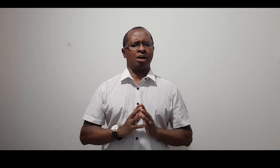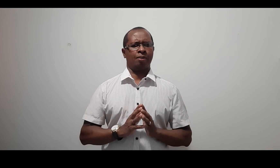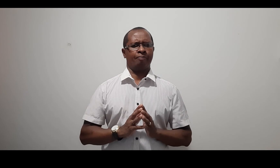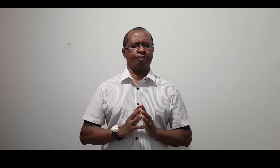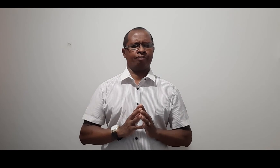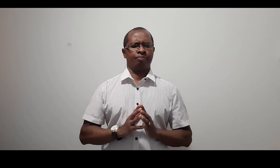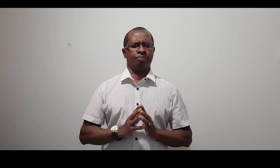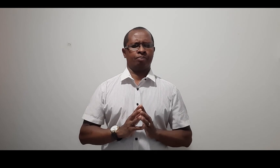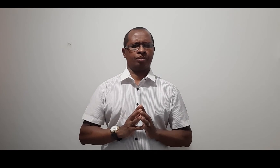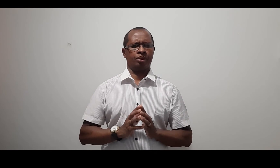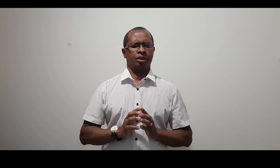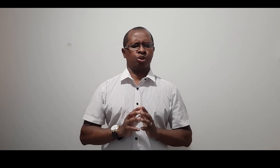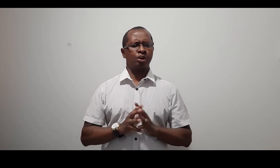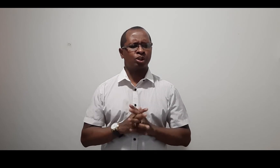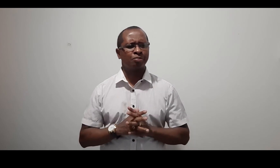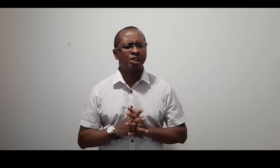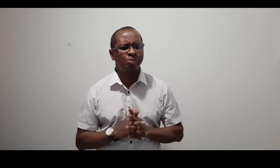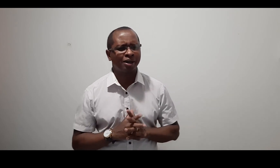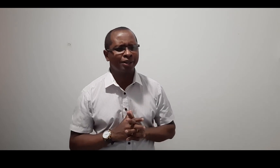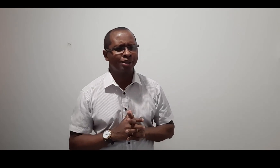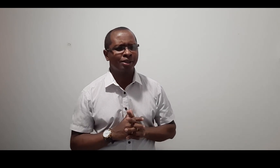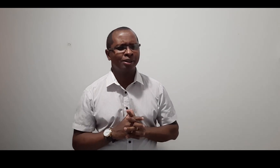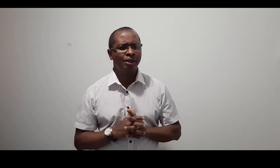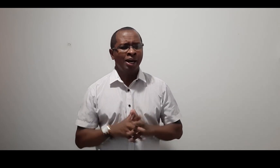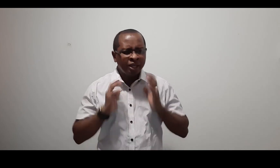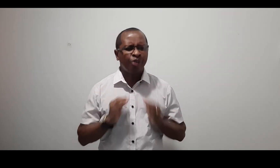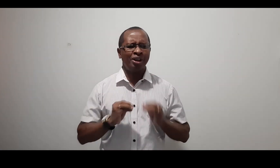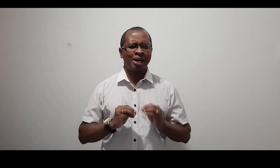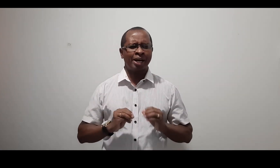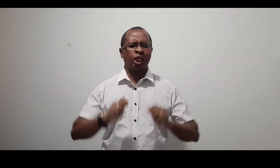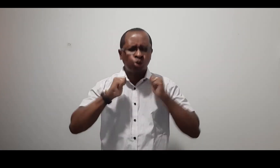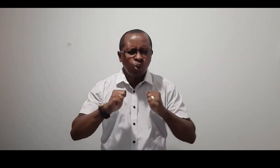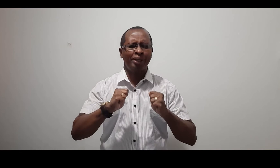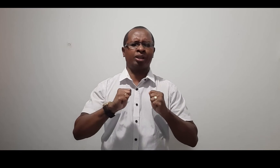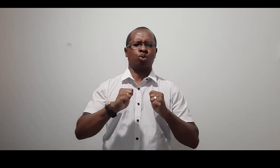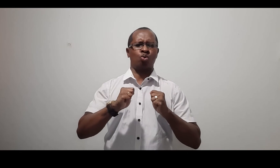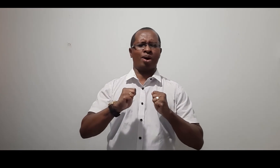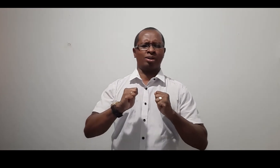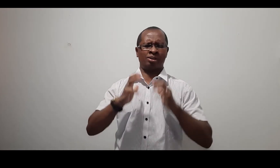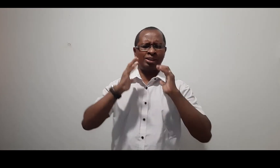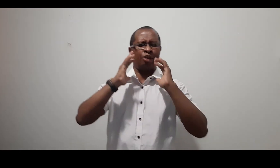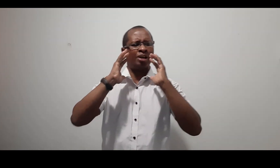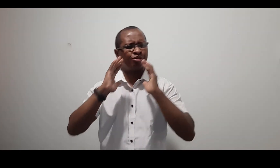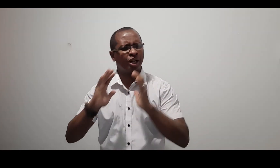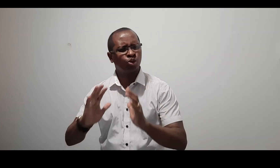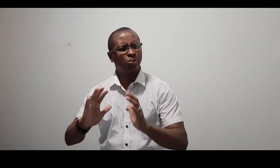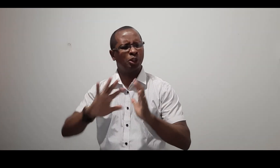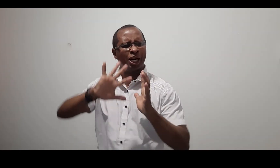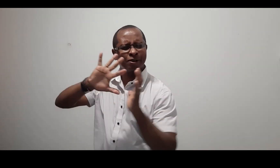kristianna zao hoe ohatrany mba tsy marina ihany zany nefa indraindray de toa hita tokoa nefa navelan'ny tompony elony